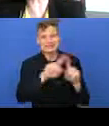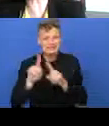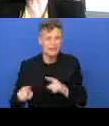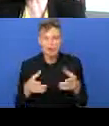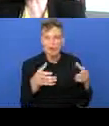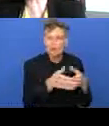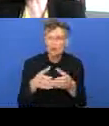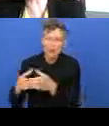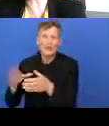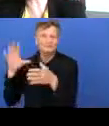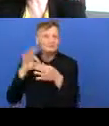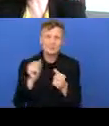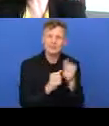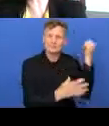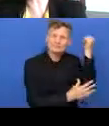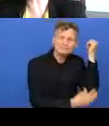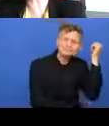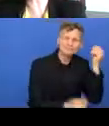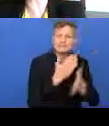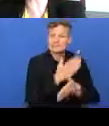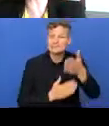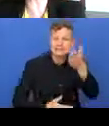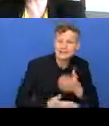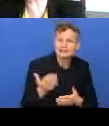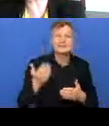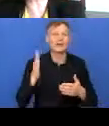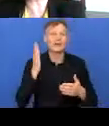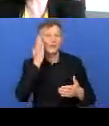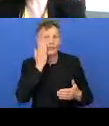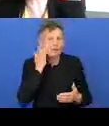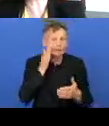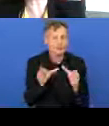faciliter l'accès aux groupes défavorisés sur des bases de pauvreté, handicap,